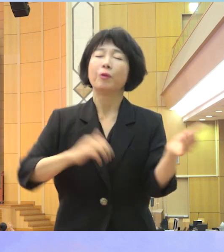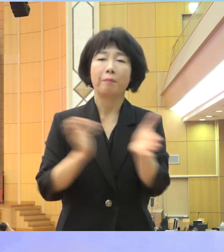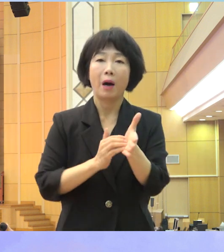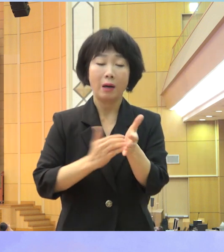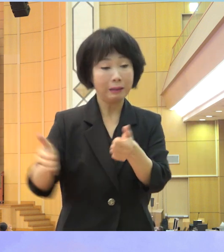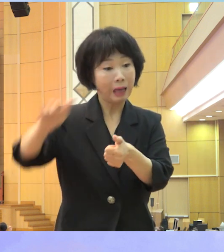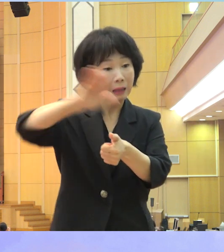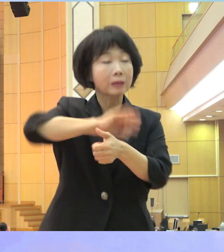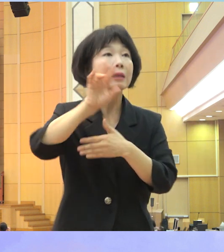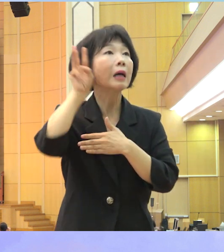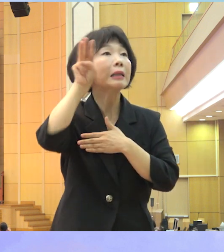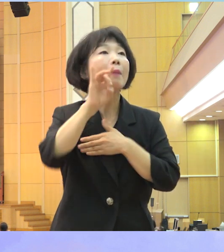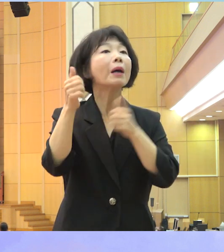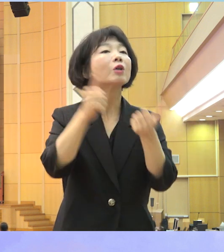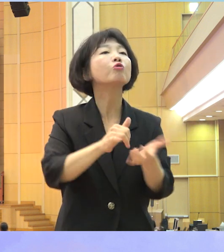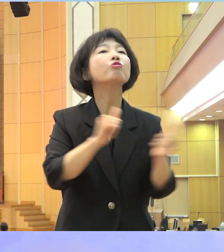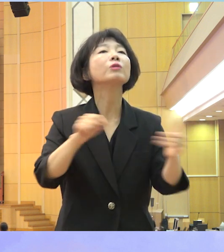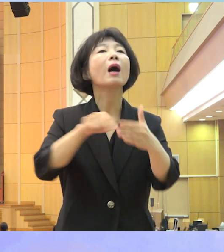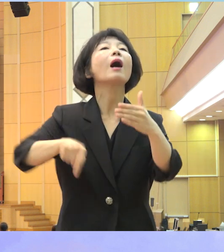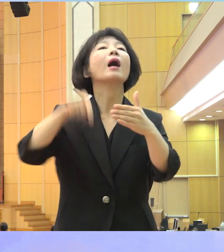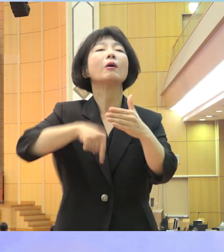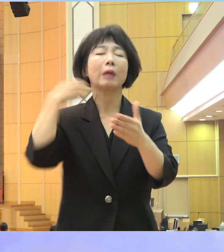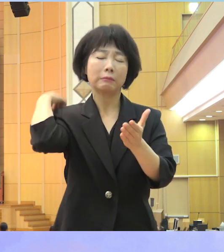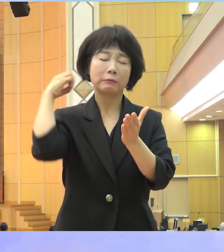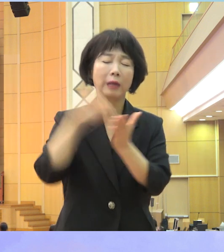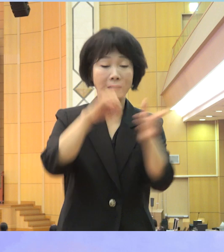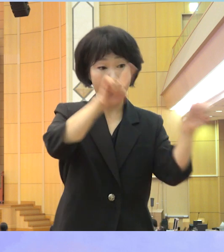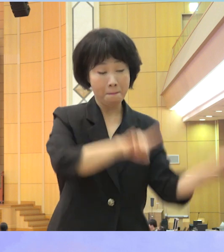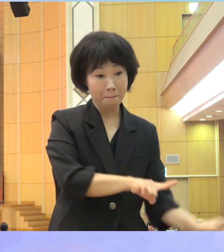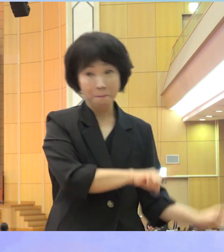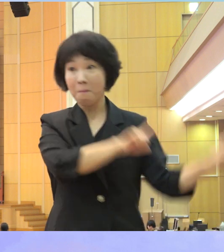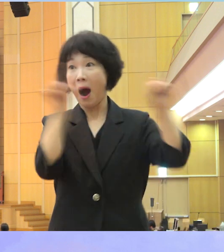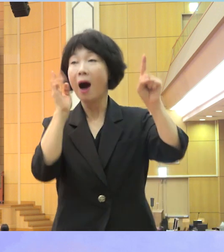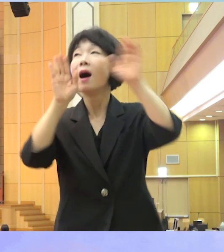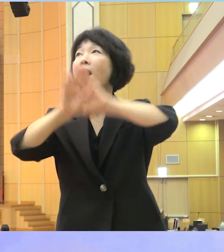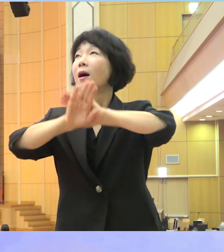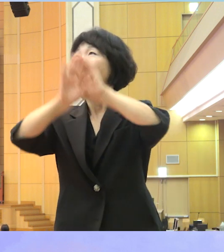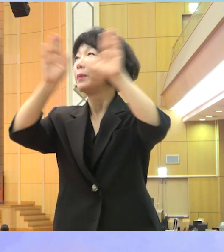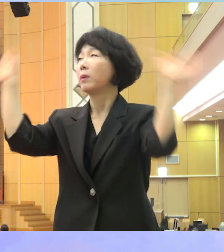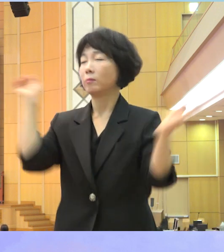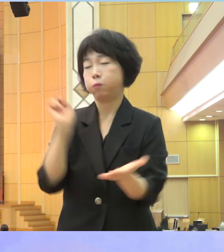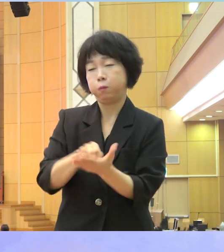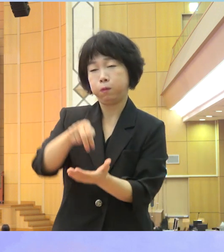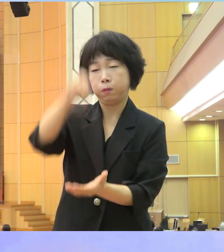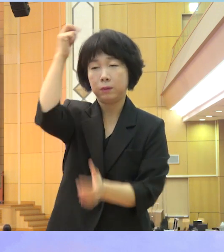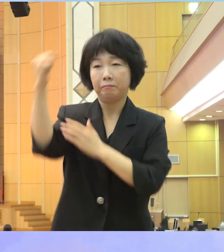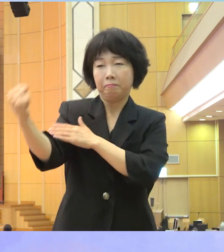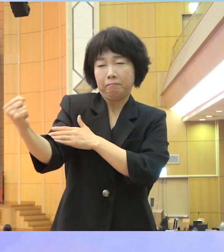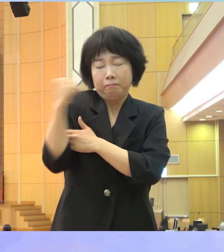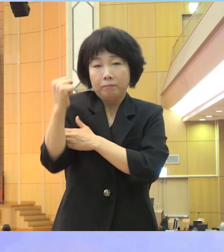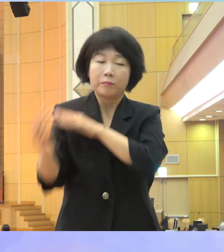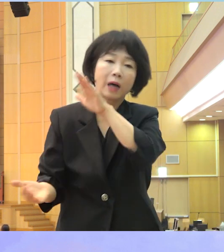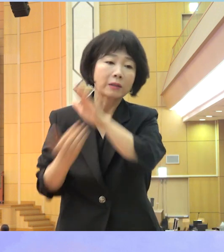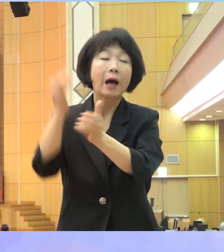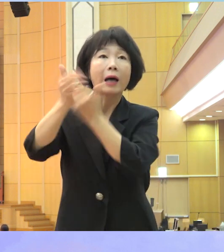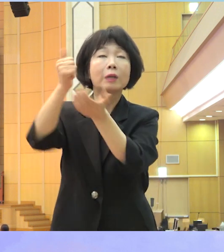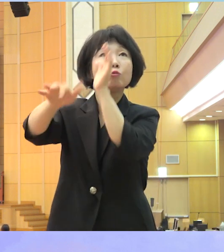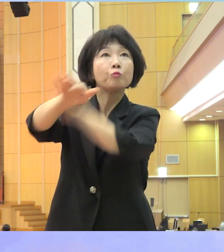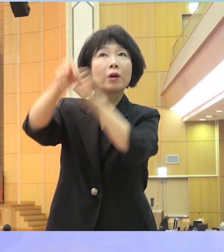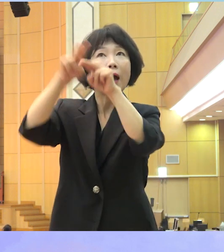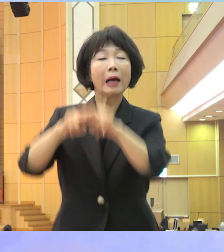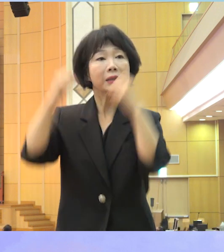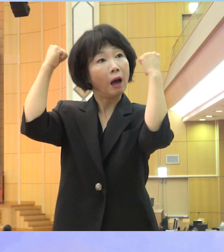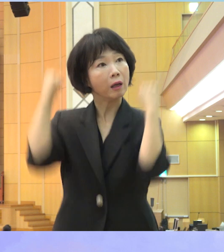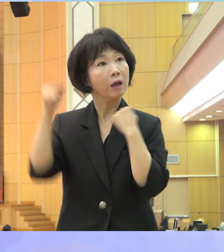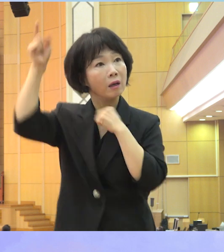죽으시고 장사한 지 사흘 만에 죽은 자 가운데서 다시 살아나시며 하늘에 오르사 전능하신 하나님 우편에